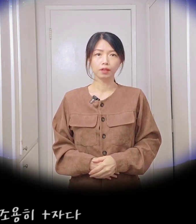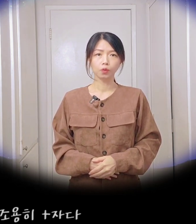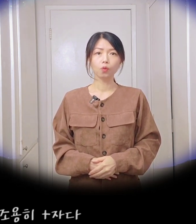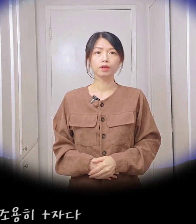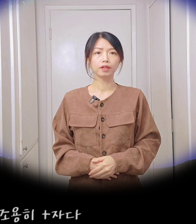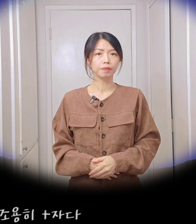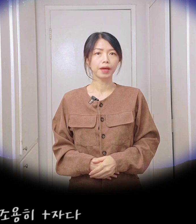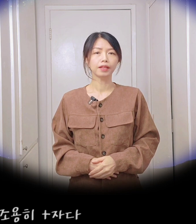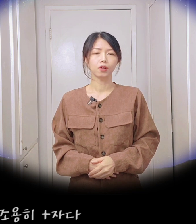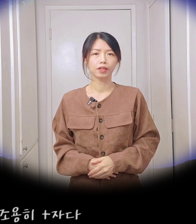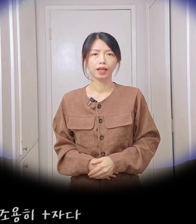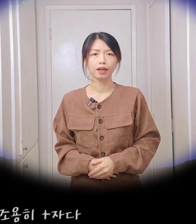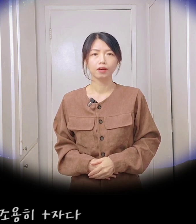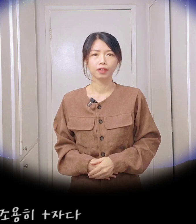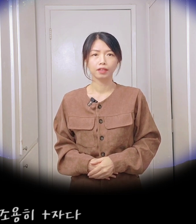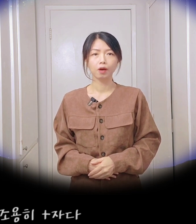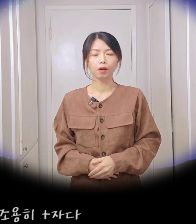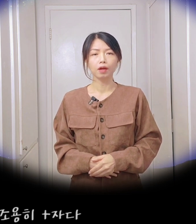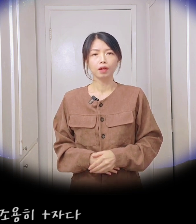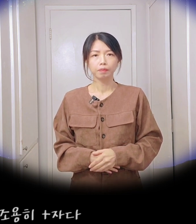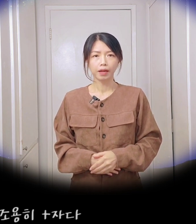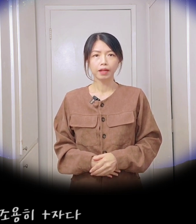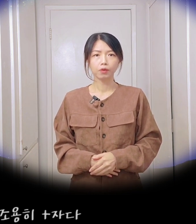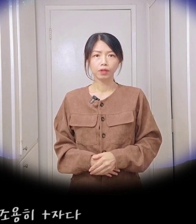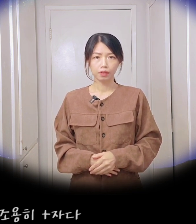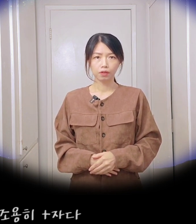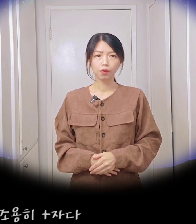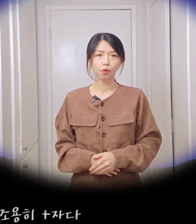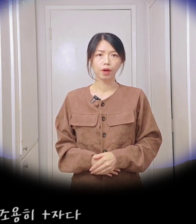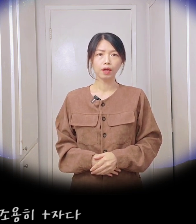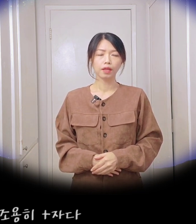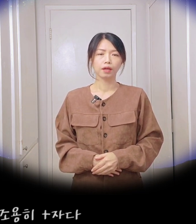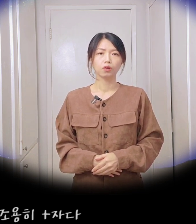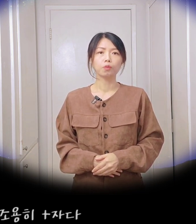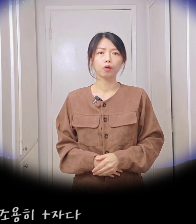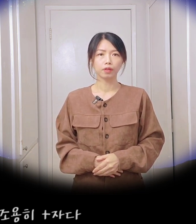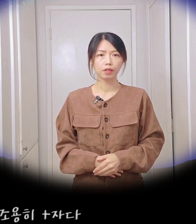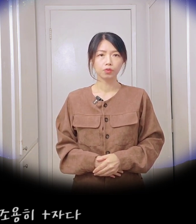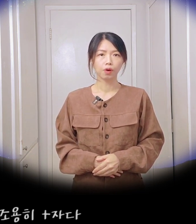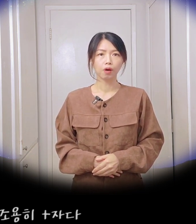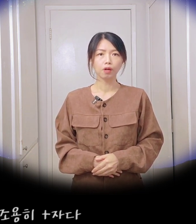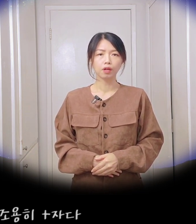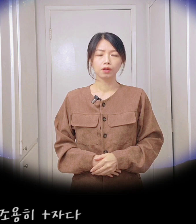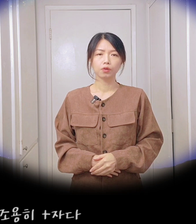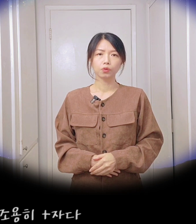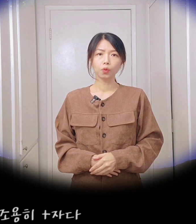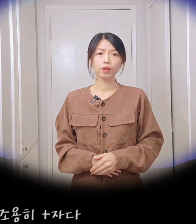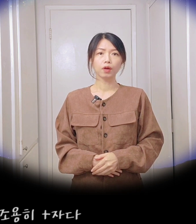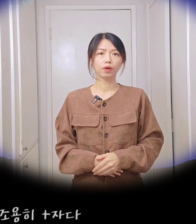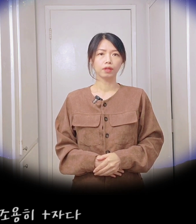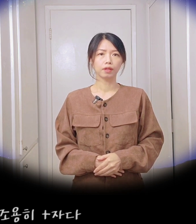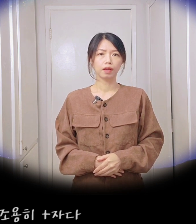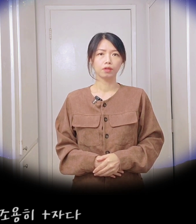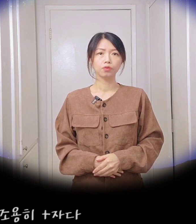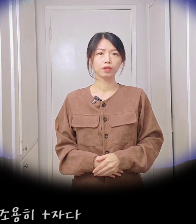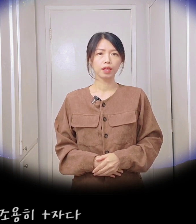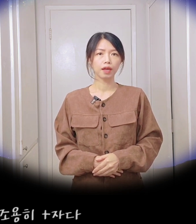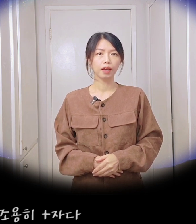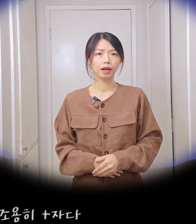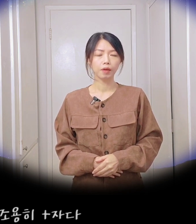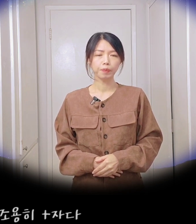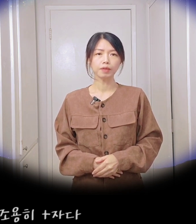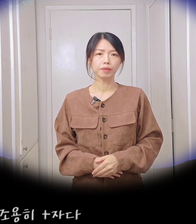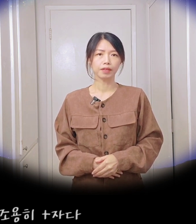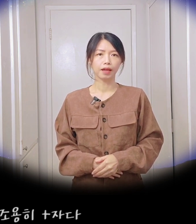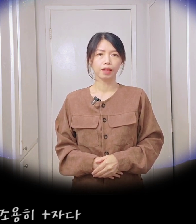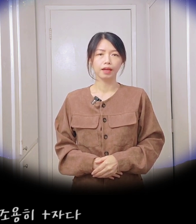먹는 통을 의미하는 거잖아요. 그래서 말이라고 한 뜻의 수어와 그리고 먹다 수어 그리고 통이라고 한 뜻의 수어 세